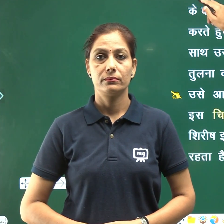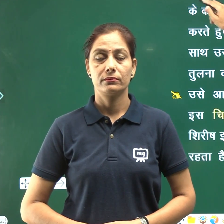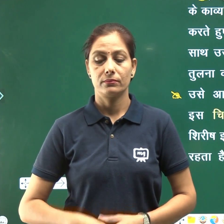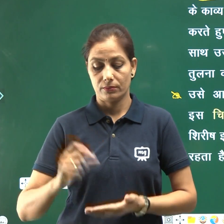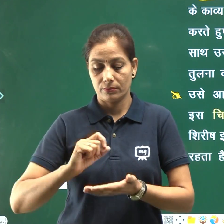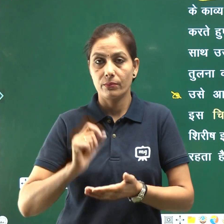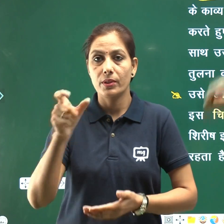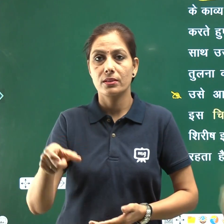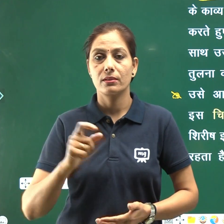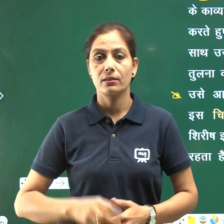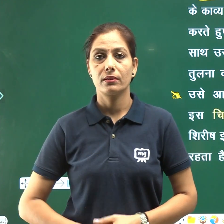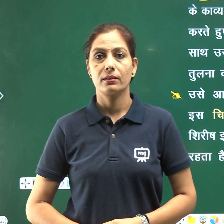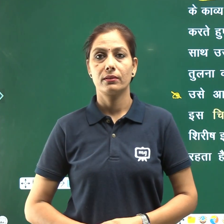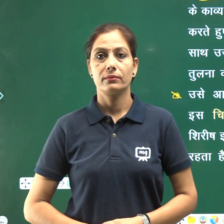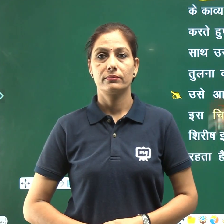लेखक ने